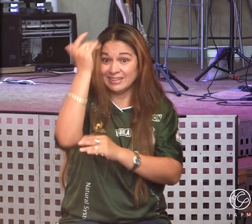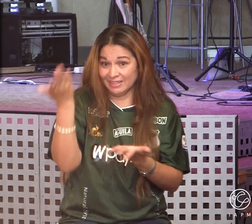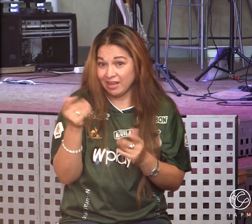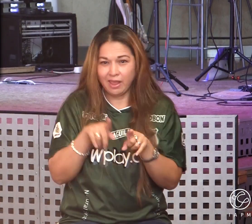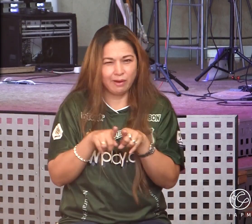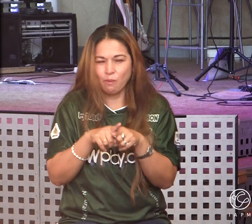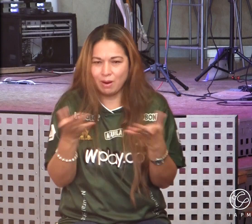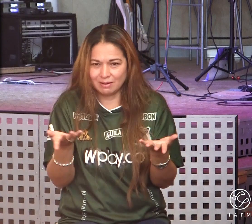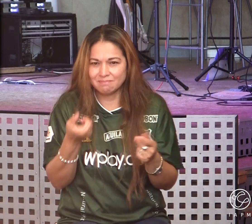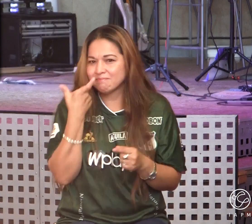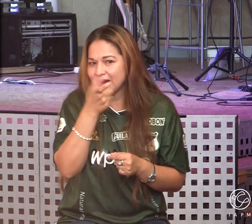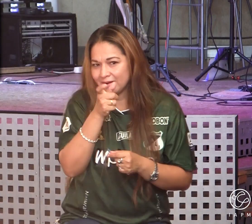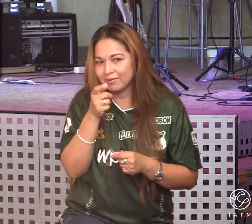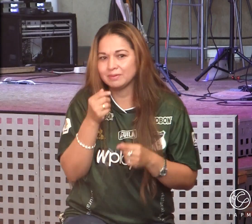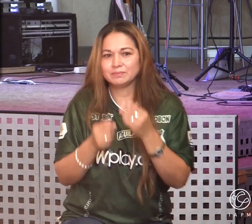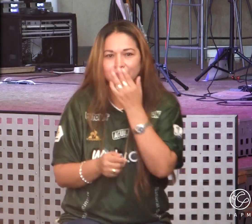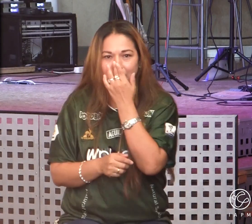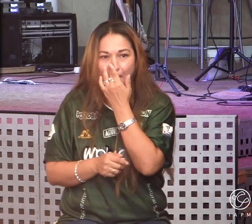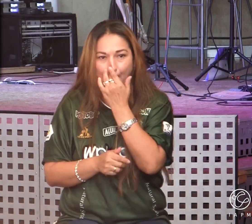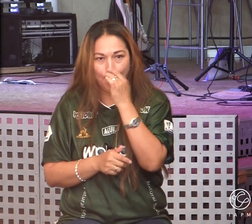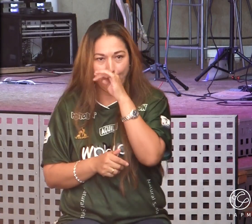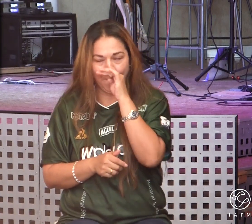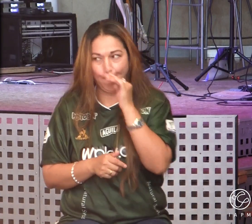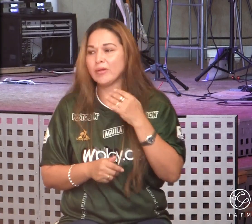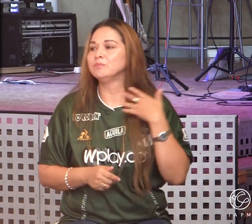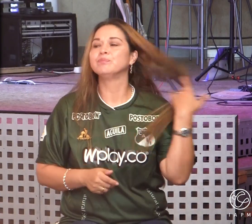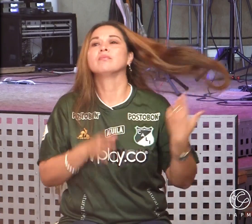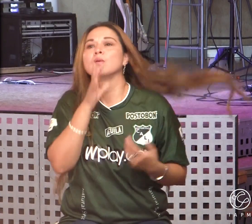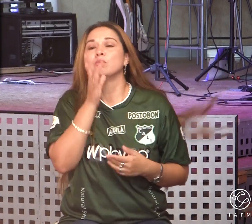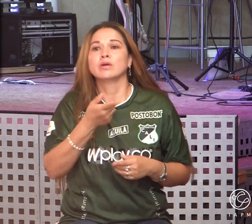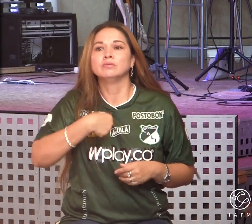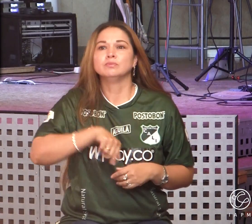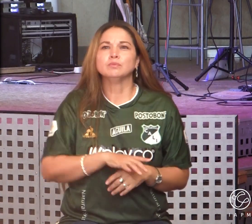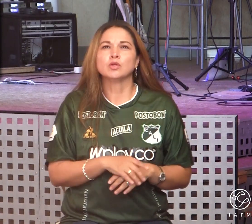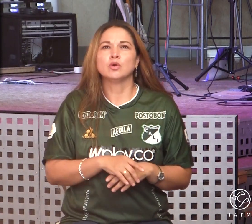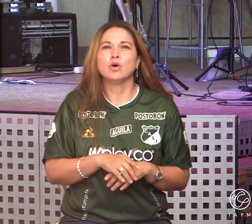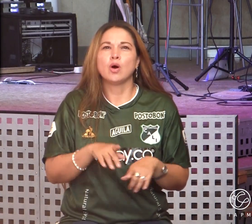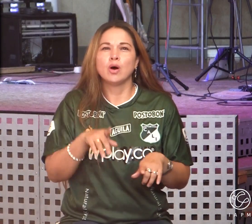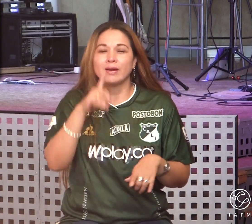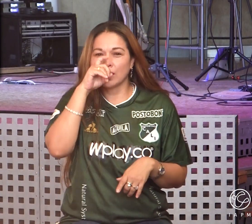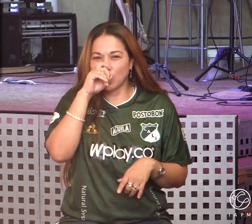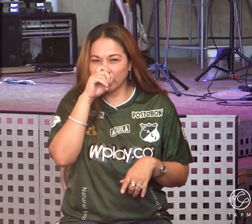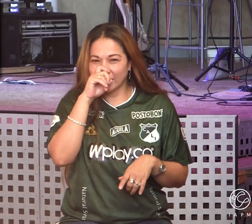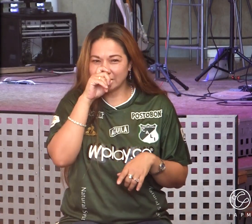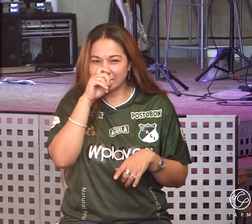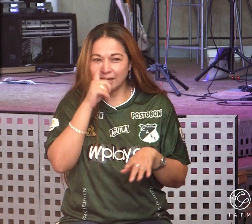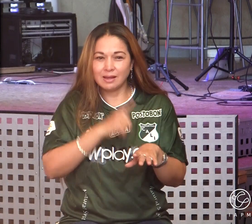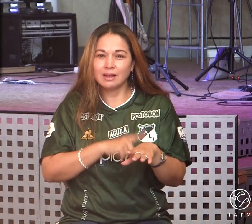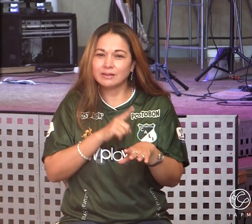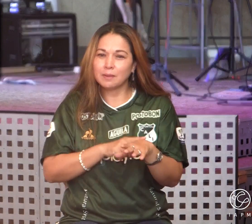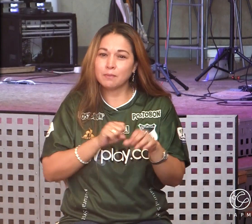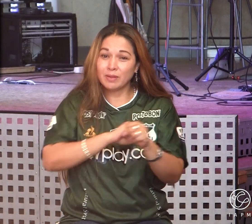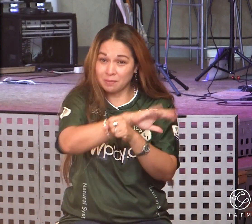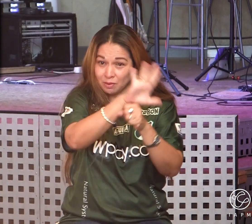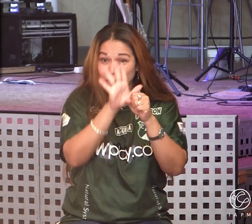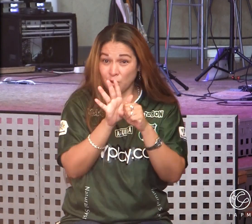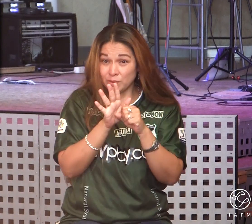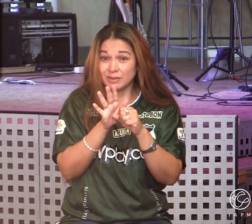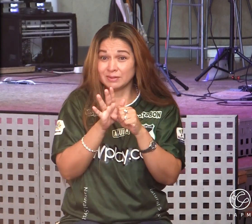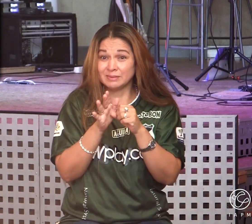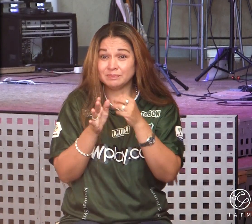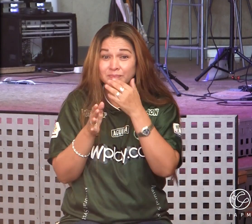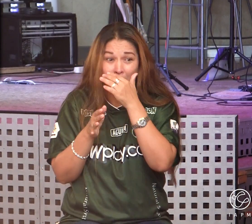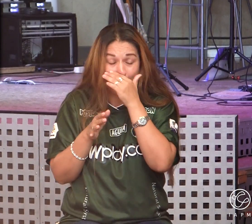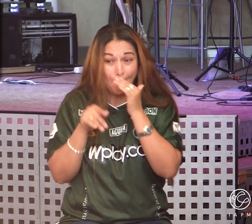muy especial. A nosotros, desde que entramos en la pandemia, en las cosas que comenzamos a buscar,